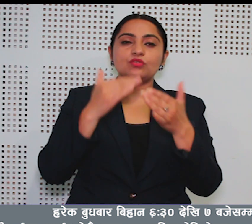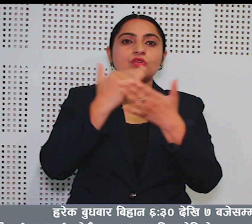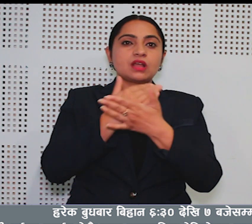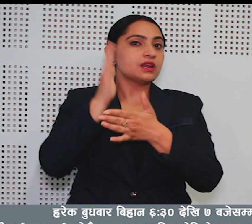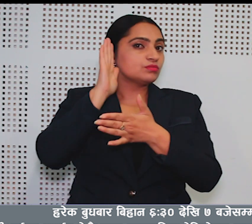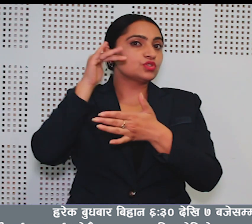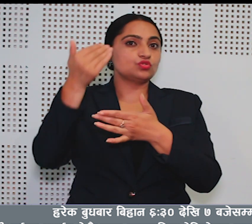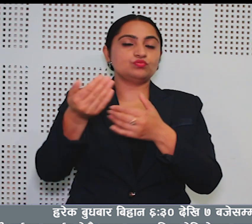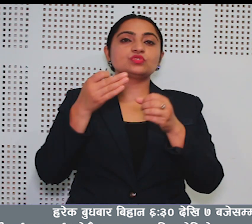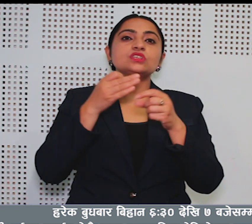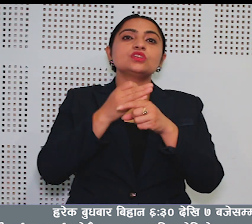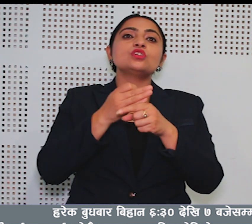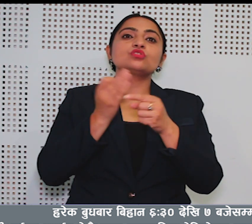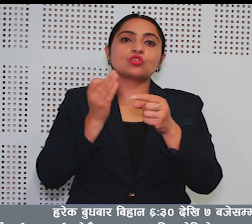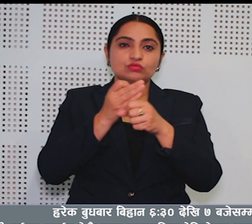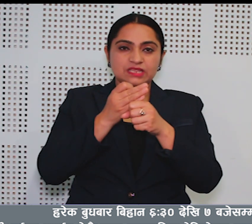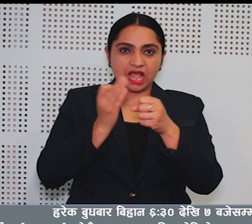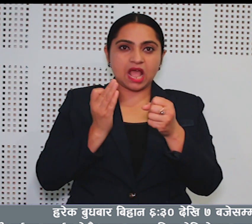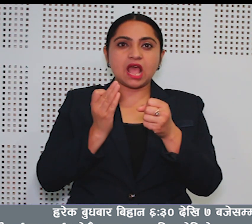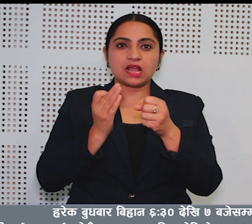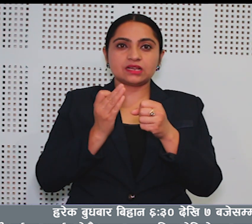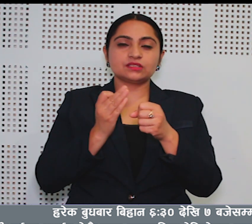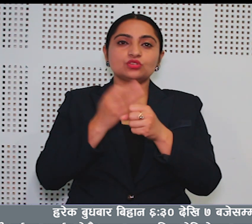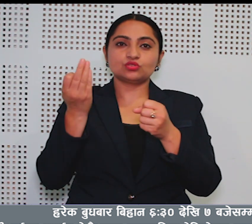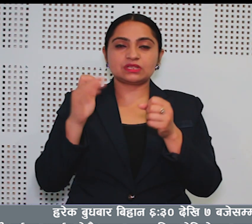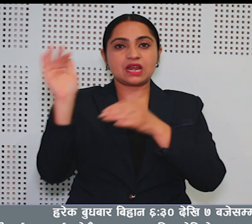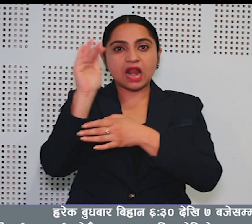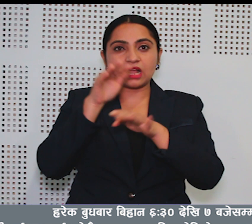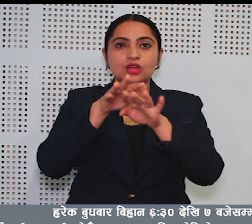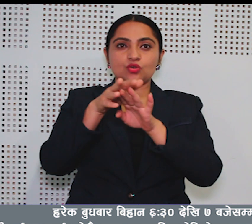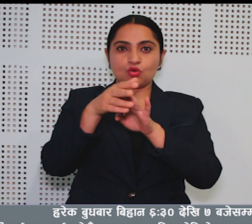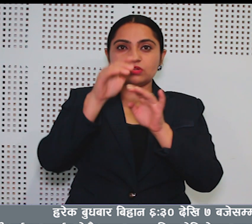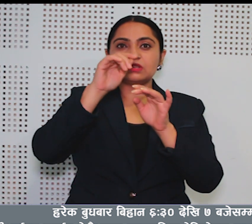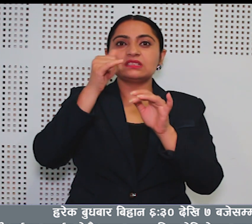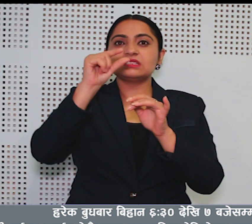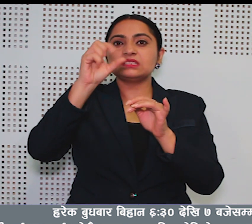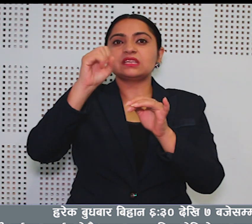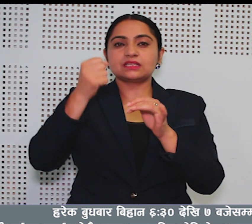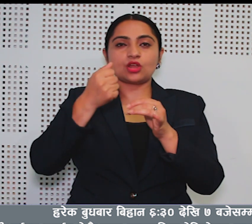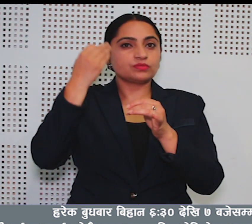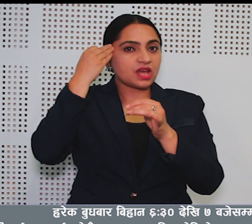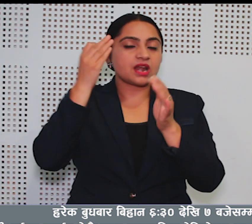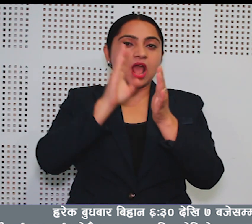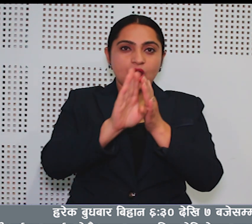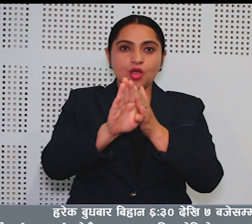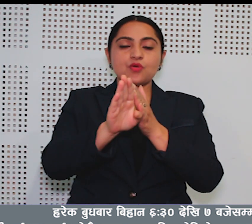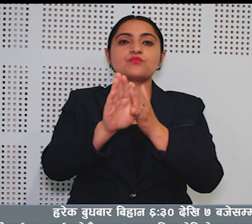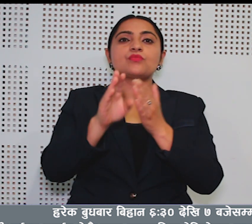धनुषाका नागरिकले जेसीको अवधारणाबाट प्रभावकारी तयारी कसरी गर्न सकिन्छ भन्ने कुरा अवगत भएको र उनीहरू